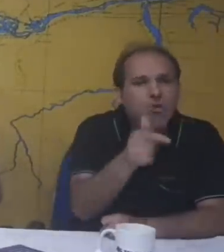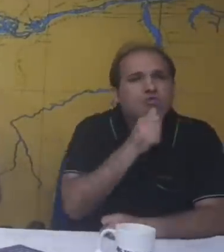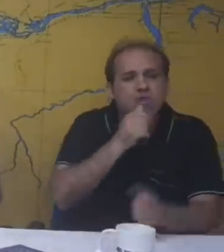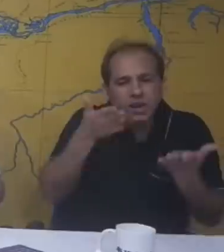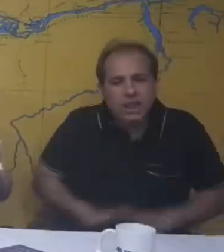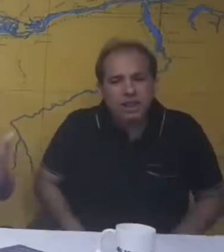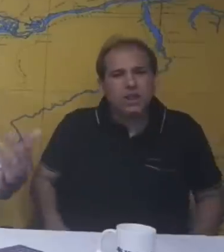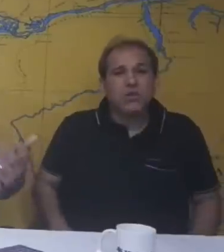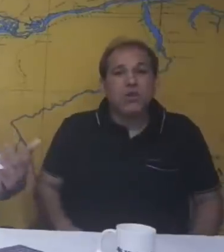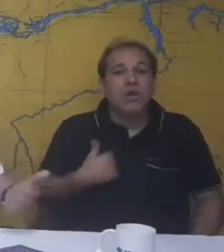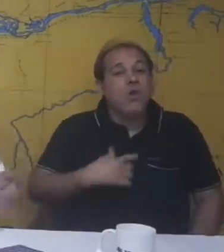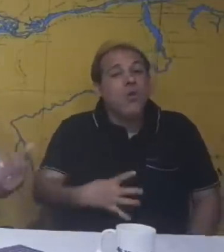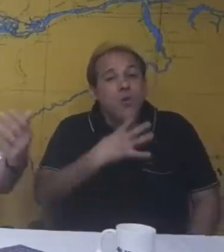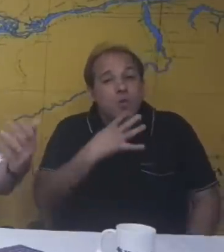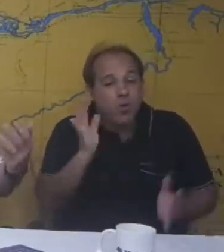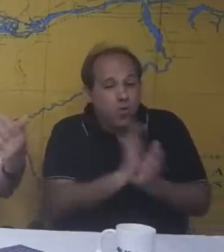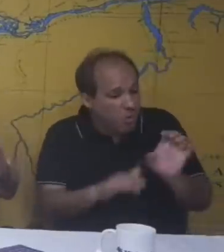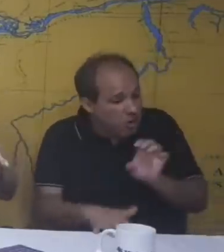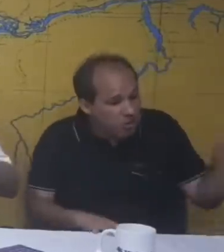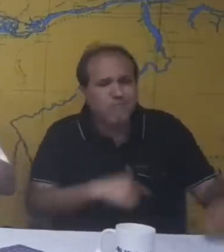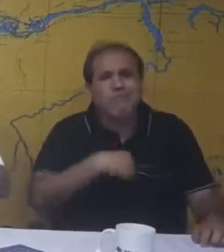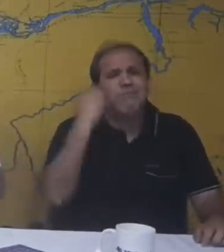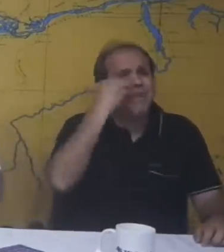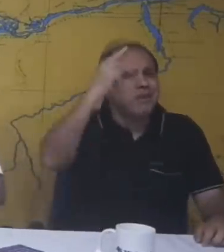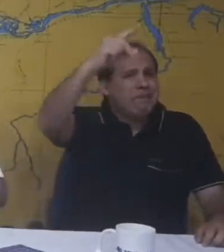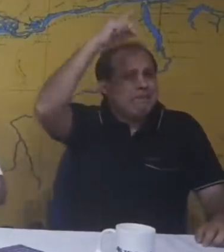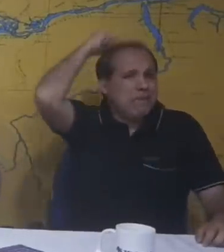nascido ainda. Eu conheço essa turma de esquerda desde o tempo que o